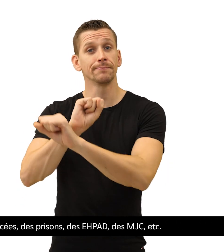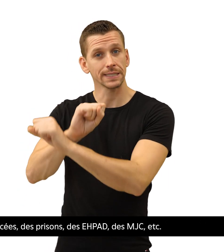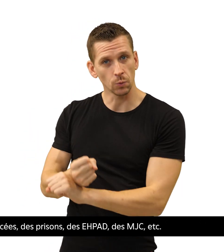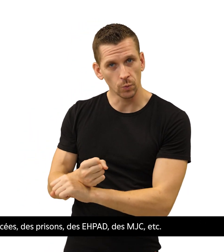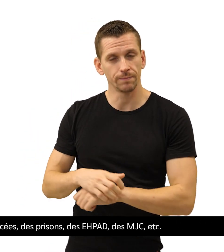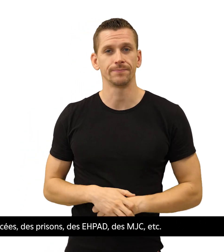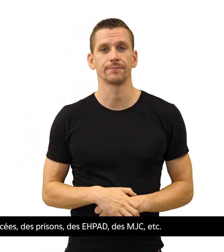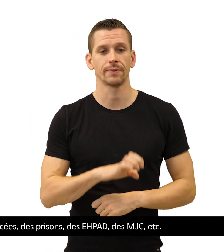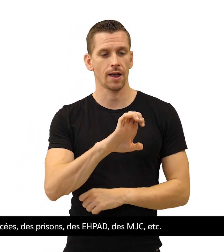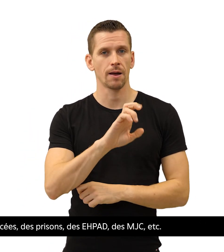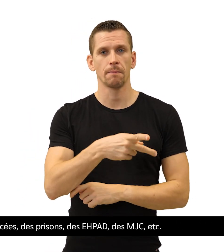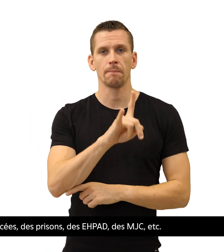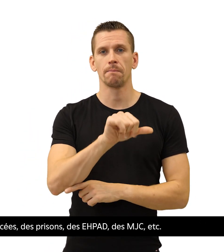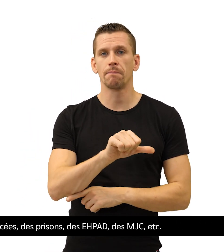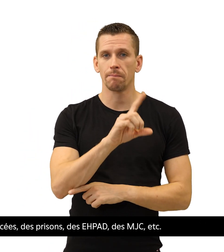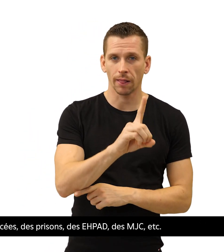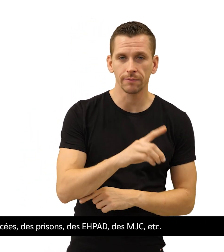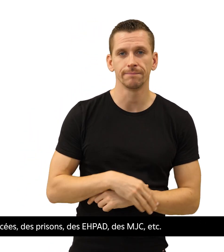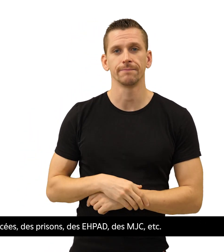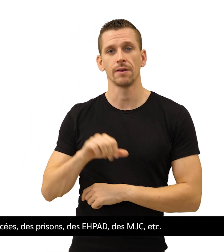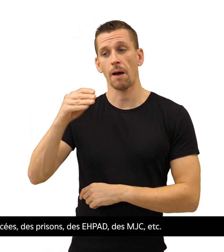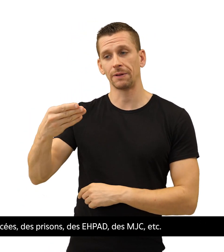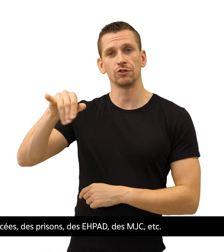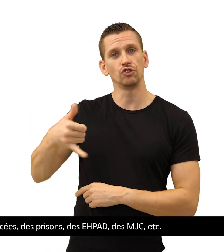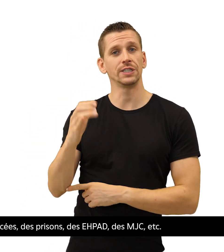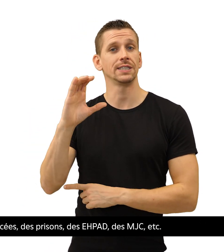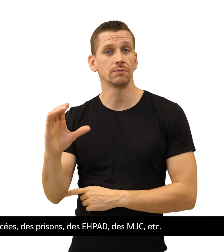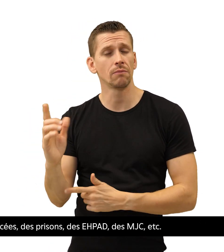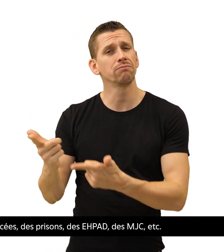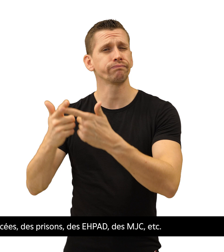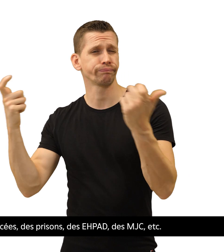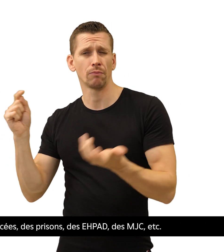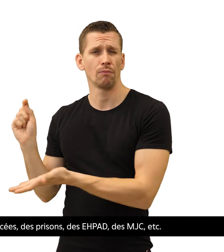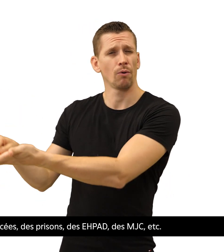prisons, des EHPAD, des MJC, etc.